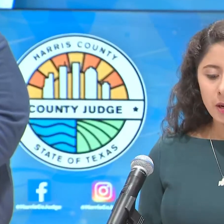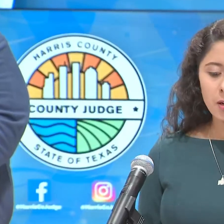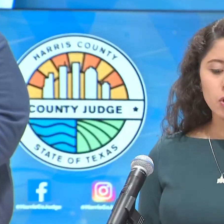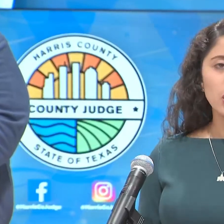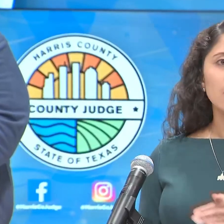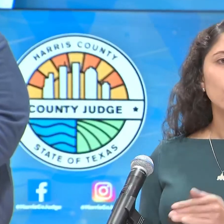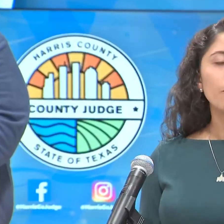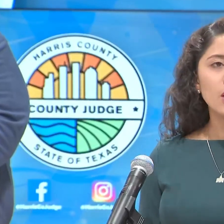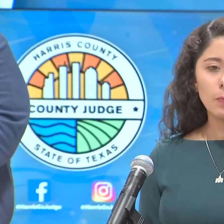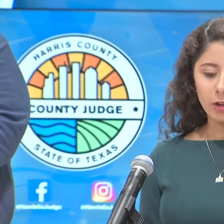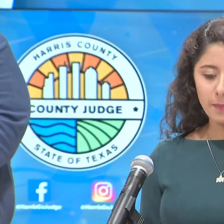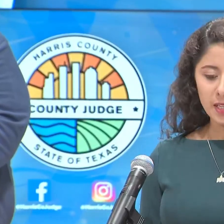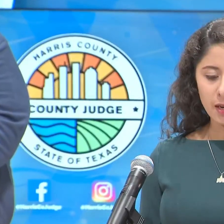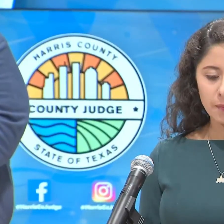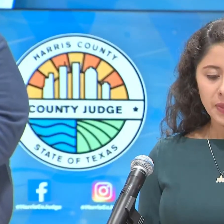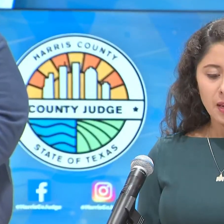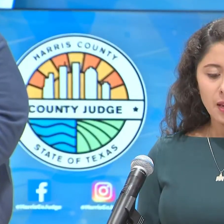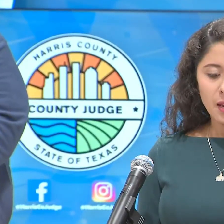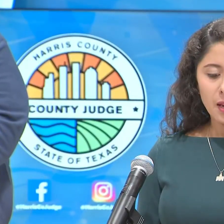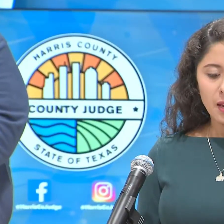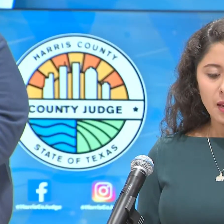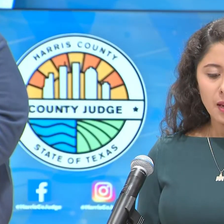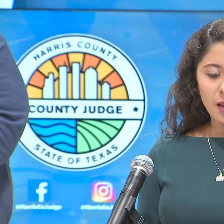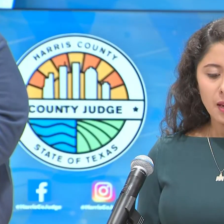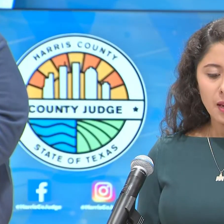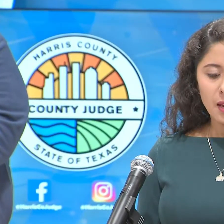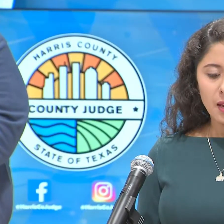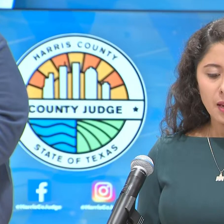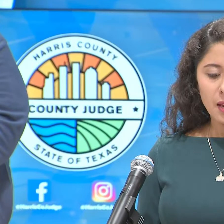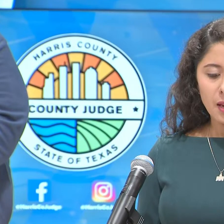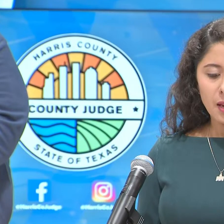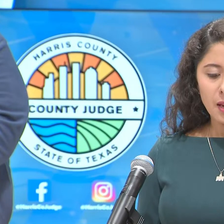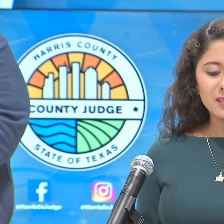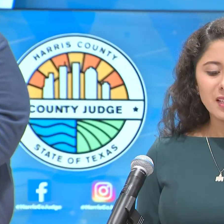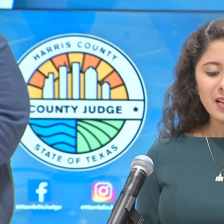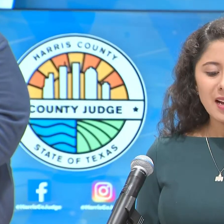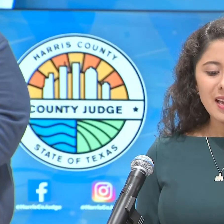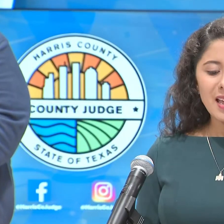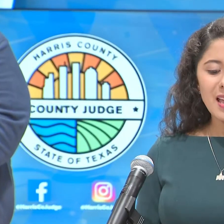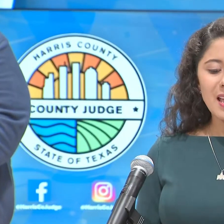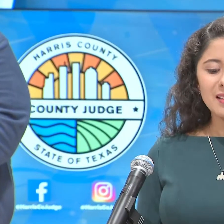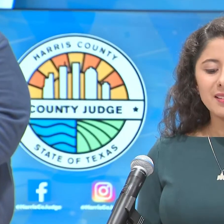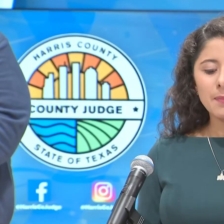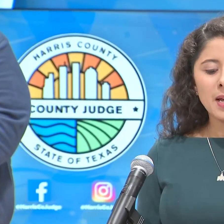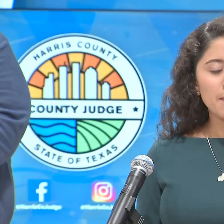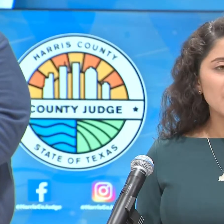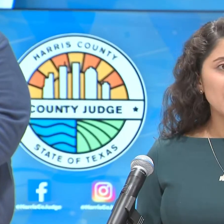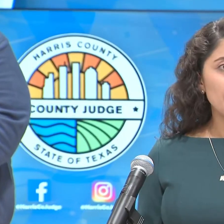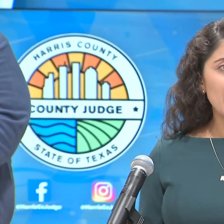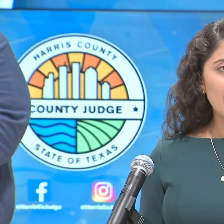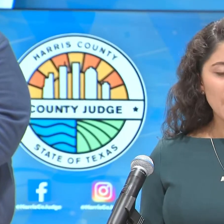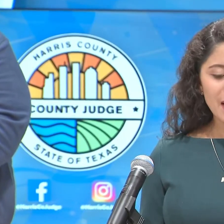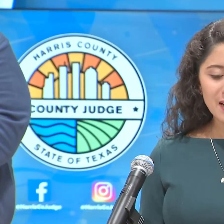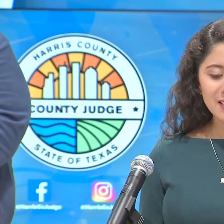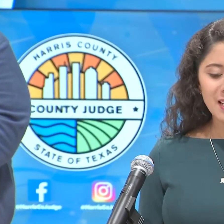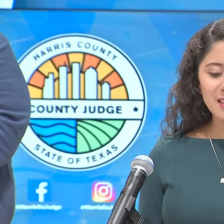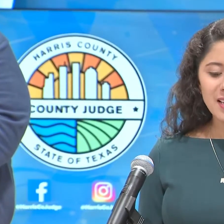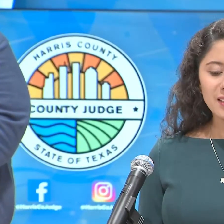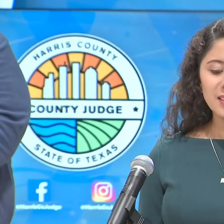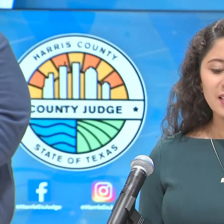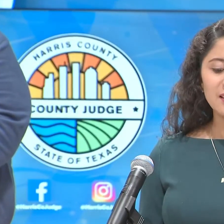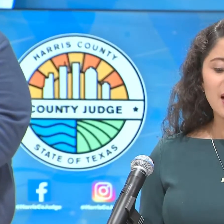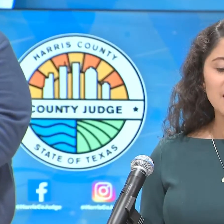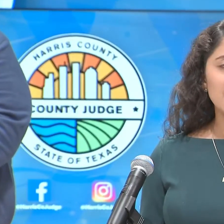mañana, sábado de la noche, domingo por la mañana. Esos días la temperatura estará extremadamente baja, bajará